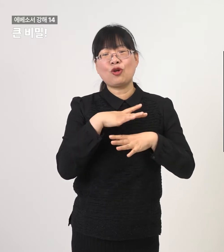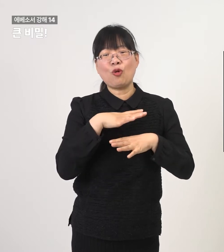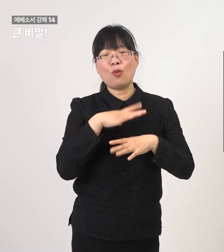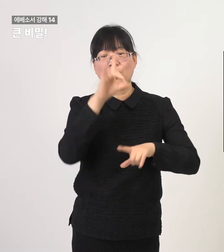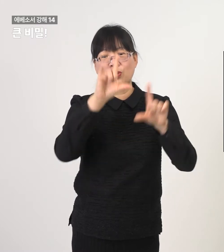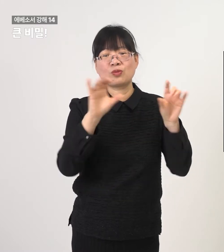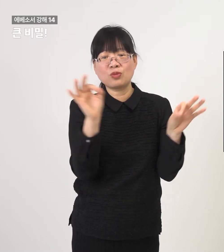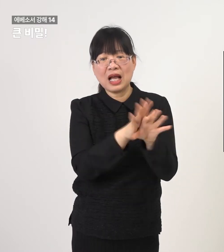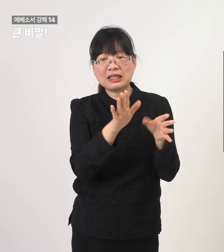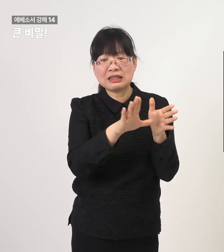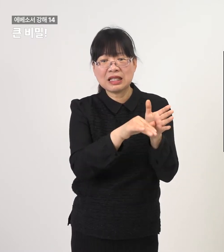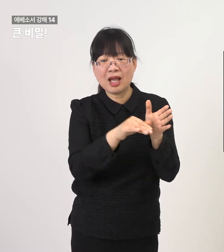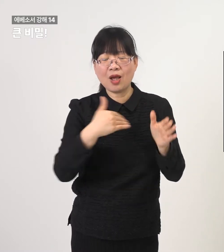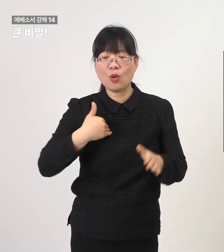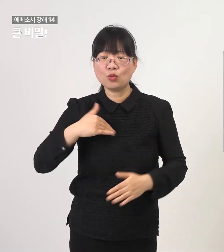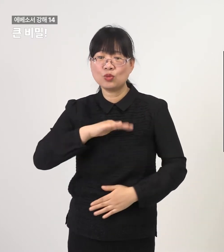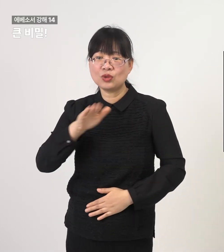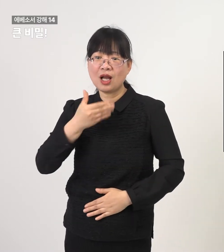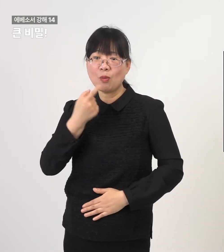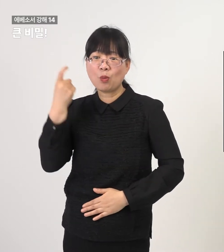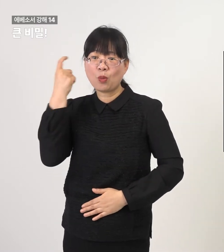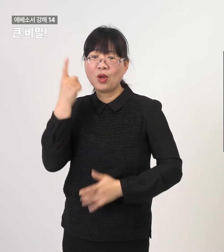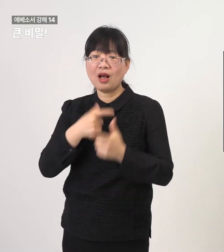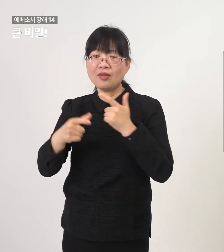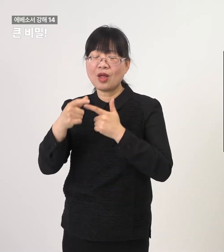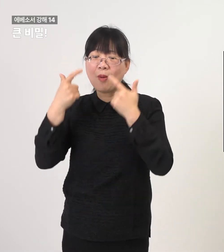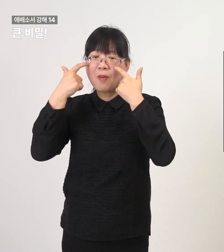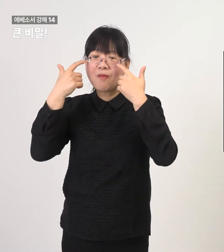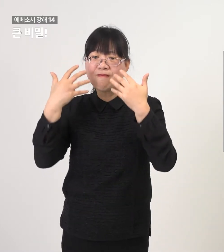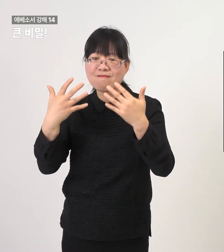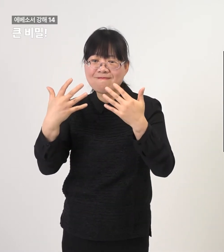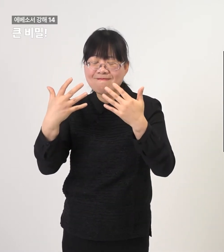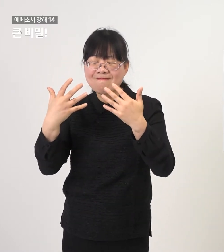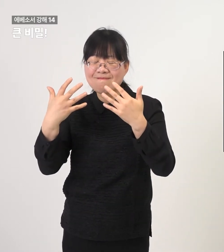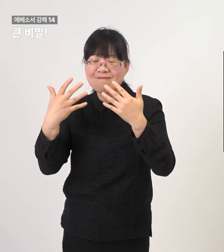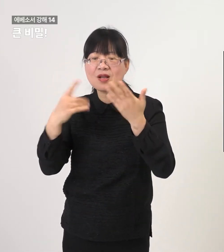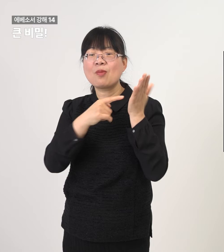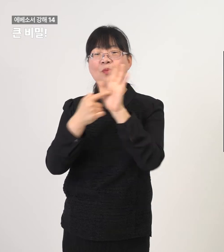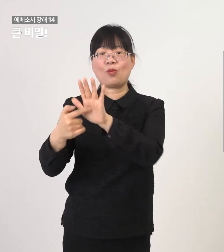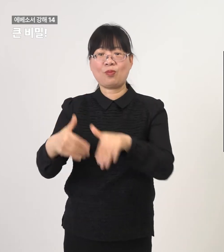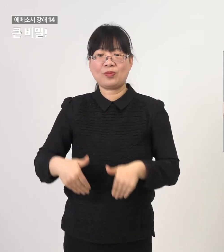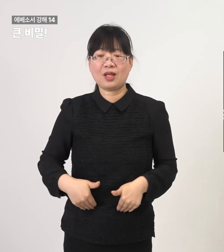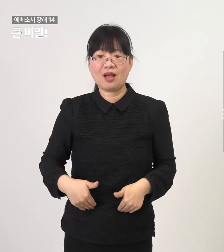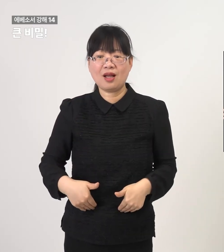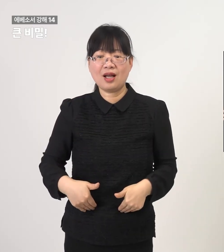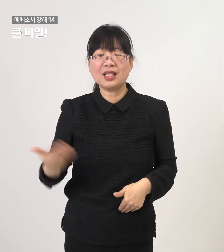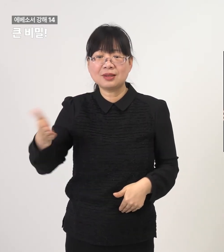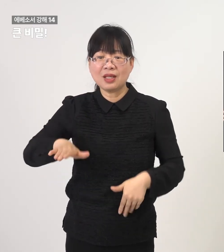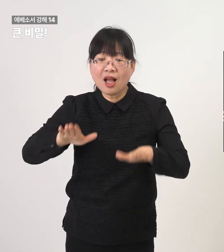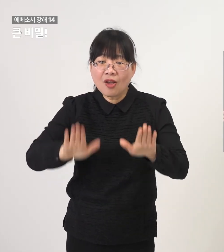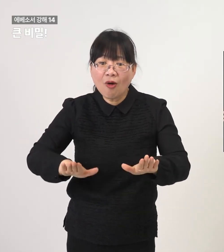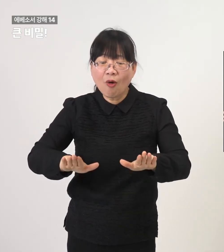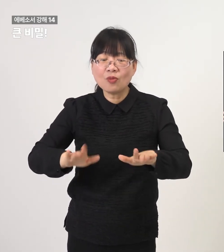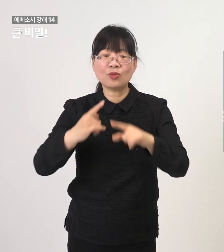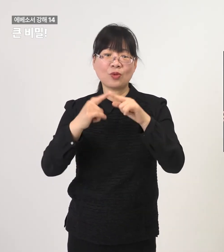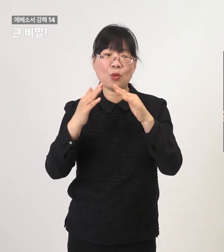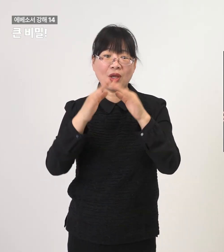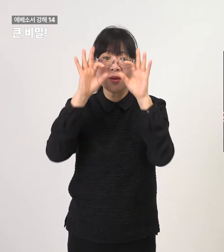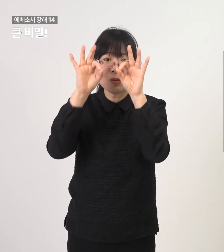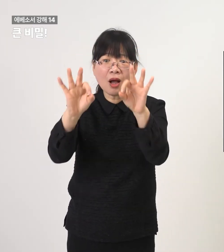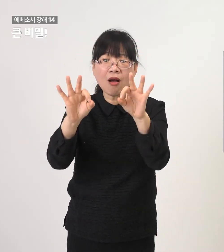우리의 복음은 어쩌면 더 단호해지고 선명해져야 됩니다. 그런데 오늘 현대교회가